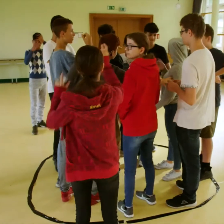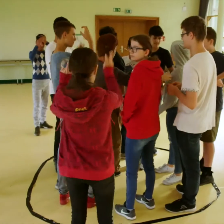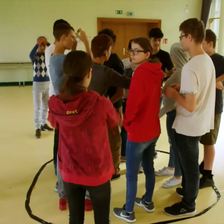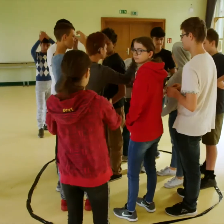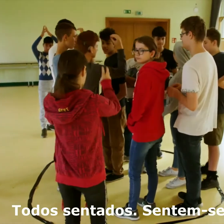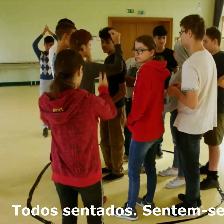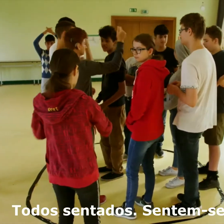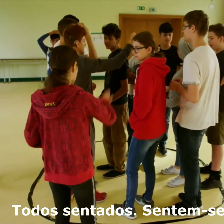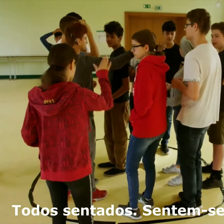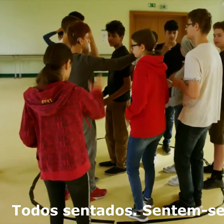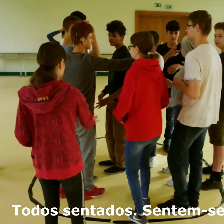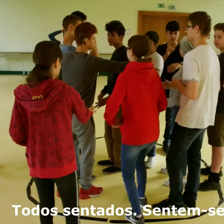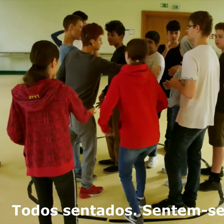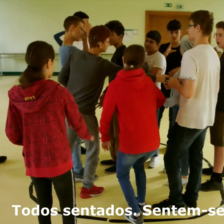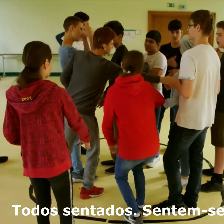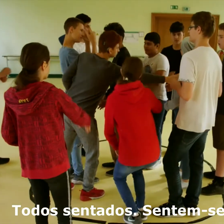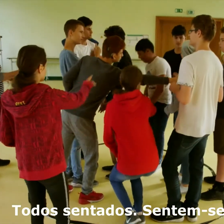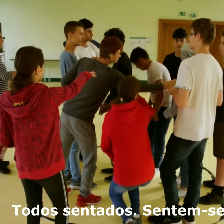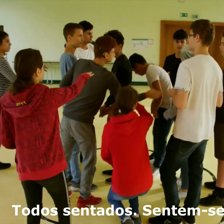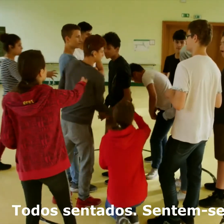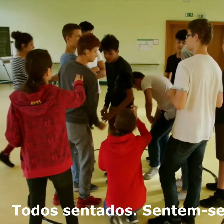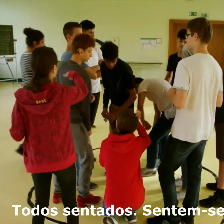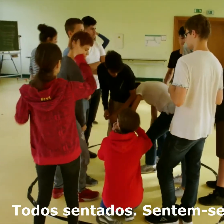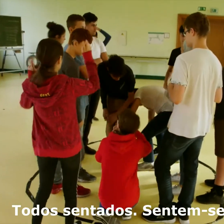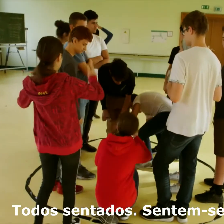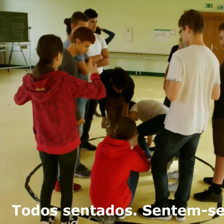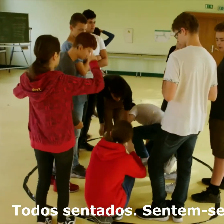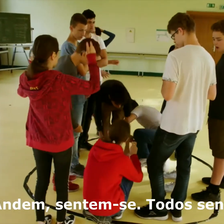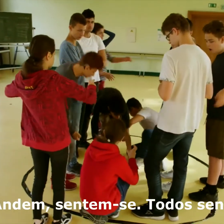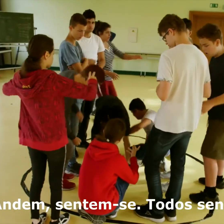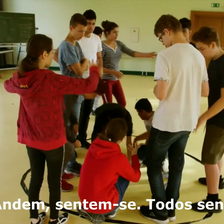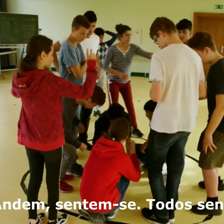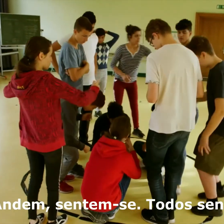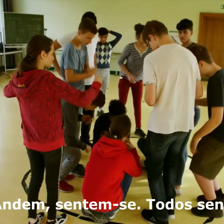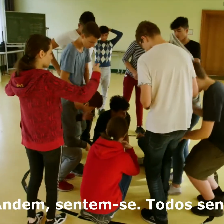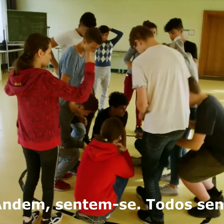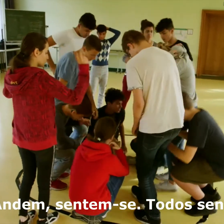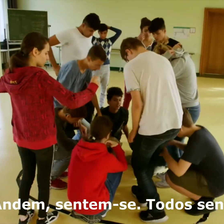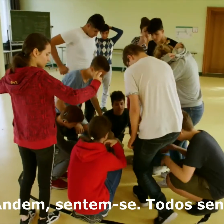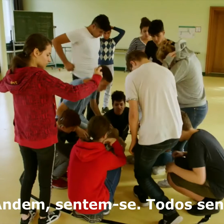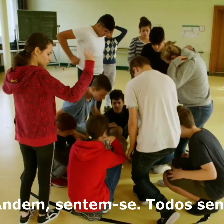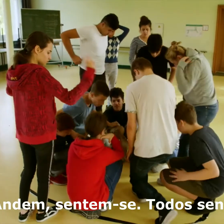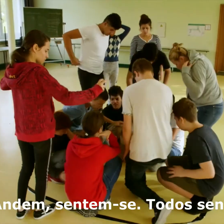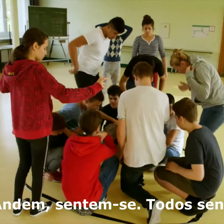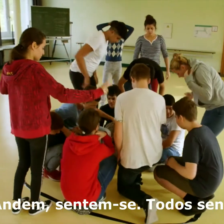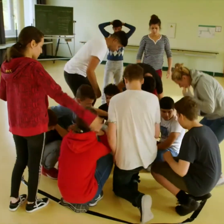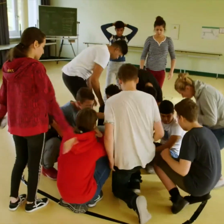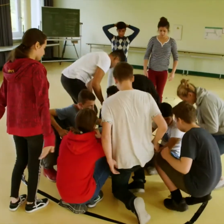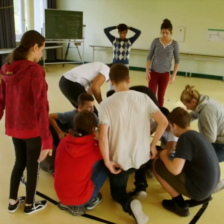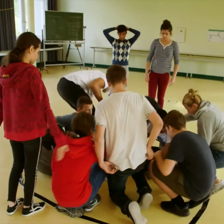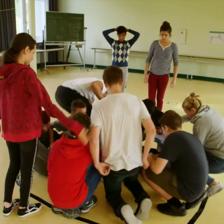Todos sentados. Sentem-se. Tu, aí, senta-te. Todos sentados.